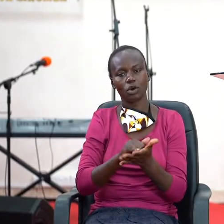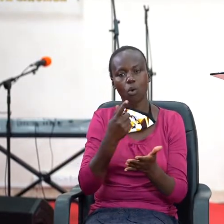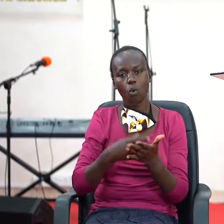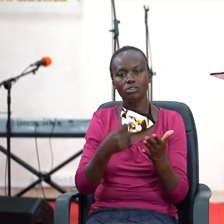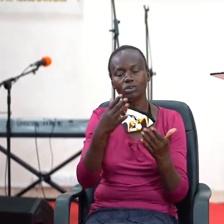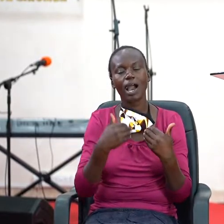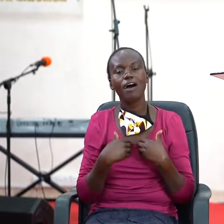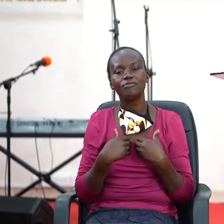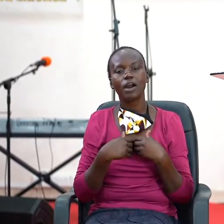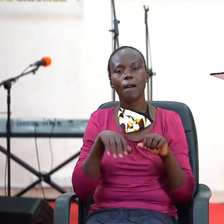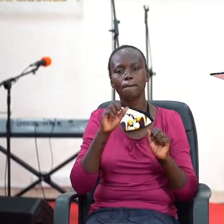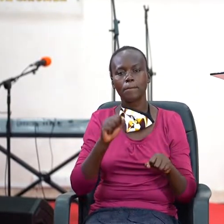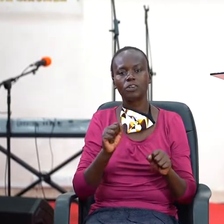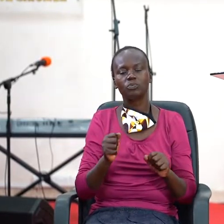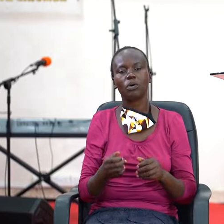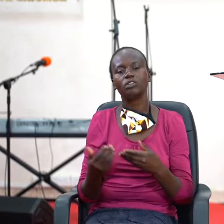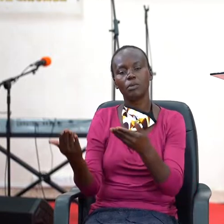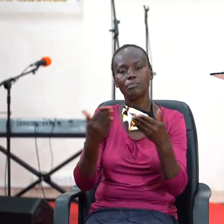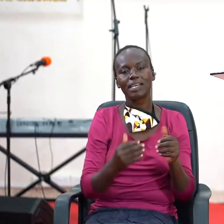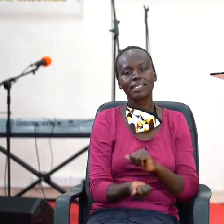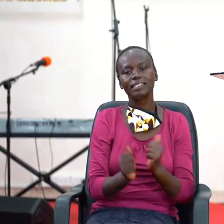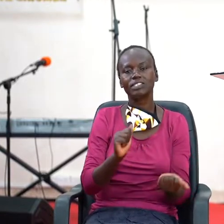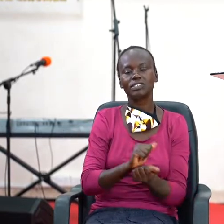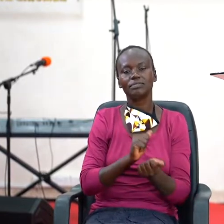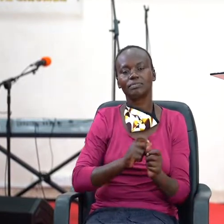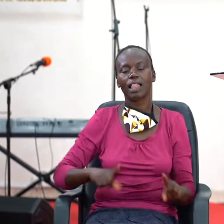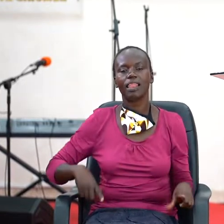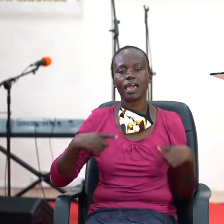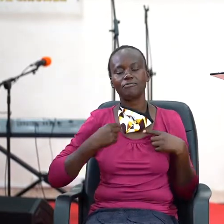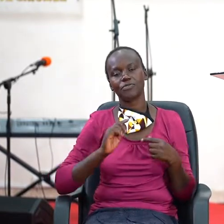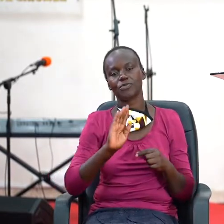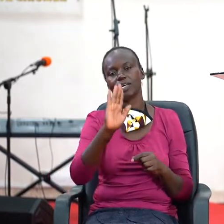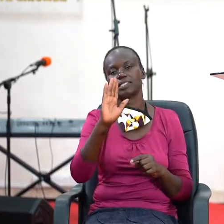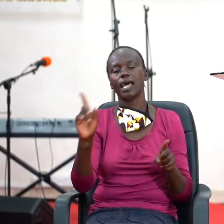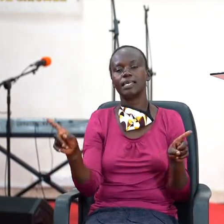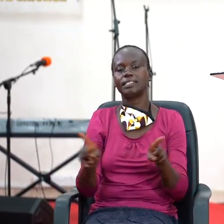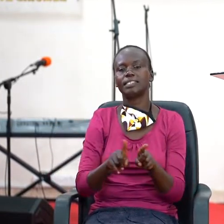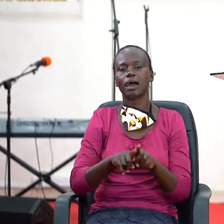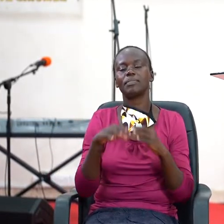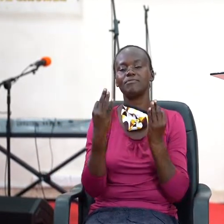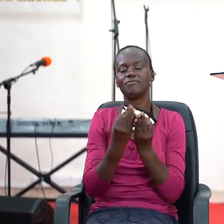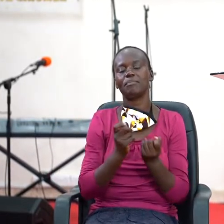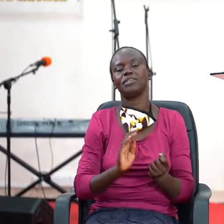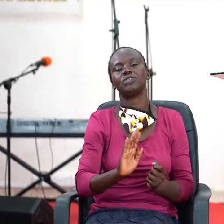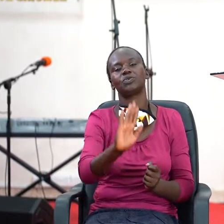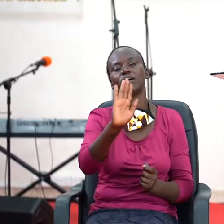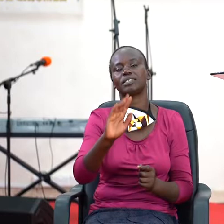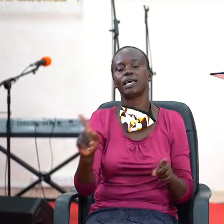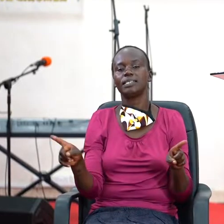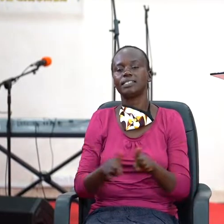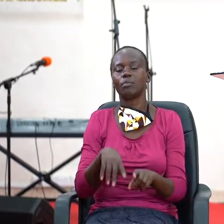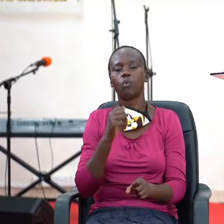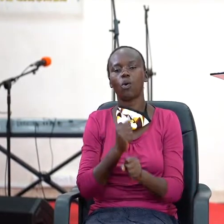mwako kinaweza kuleta utofauti katika maisha yako na katika kizazi chako, katika